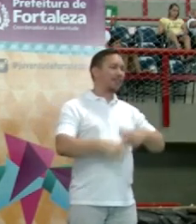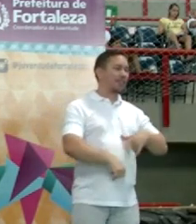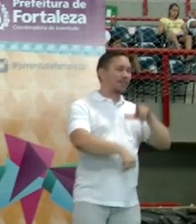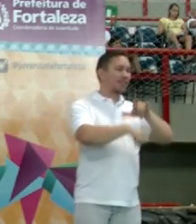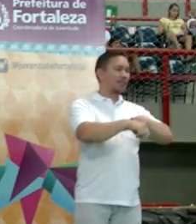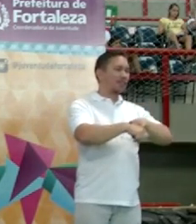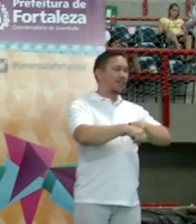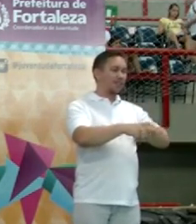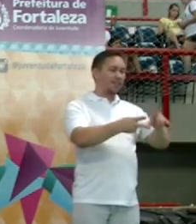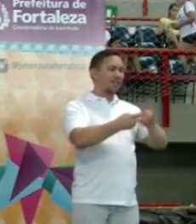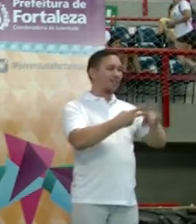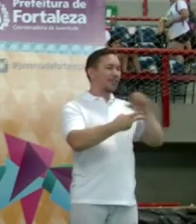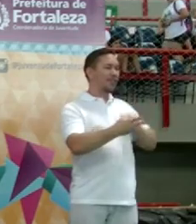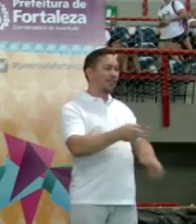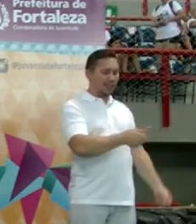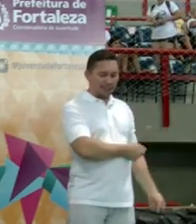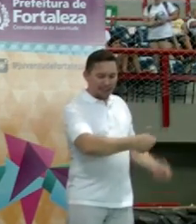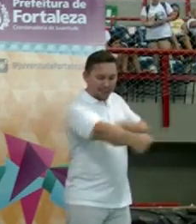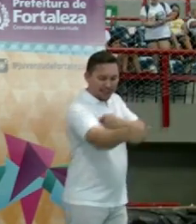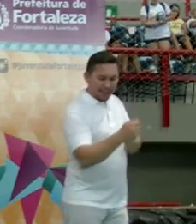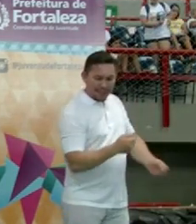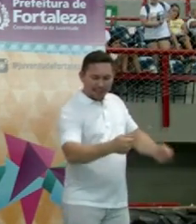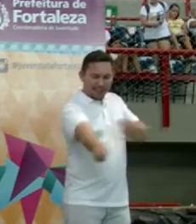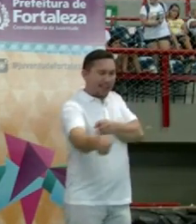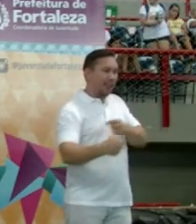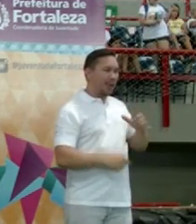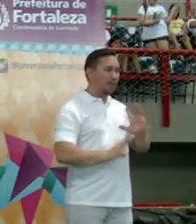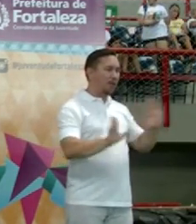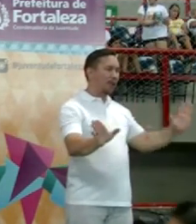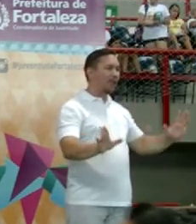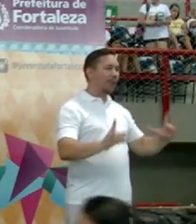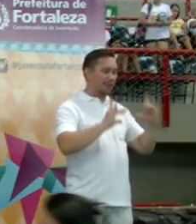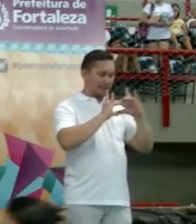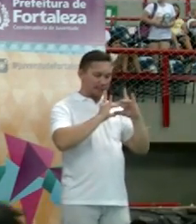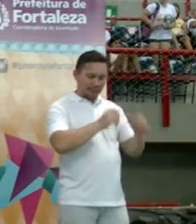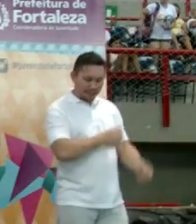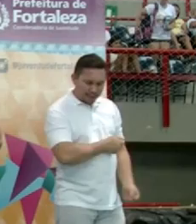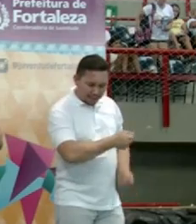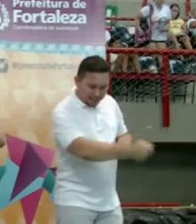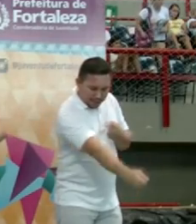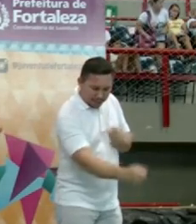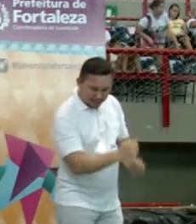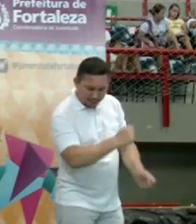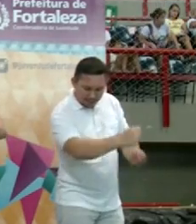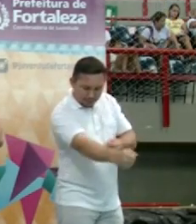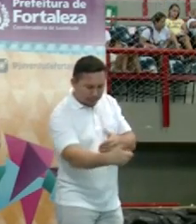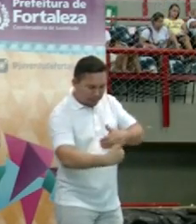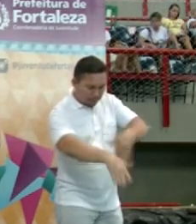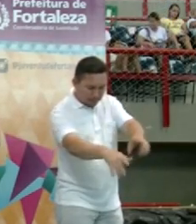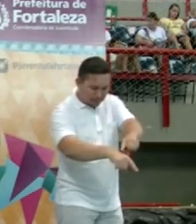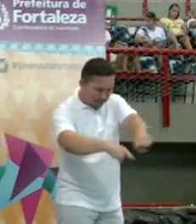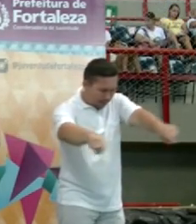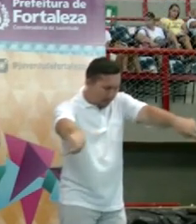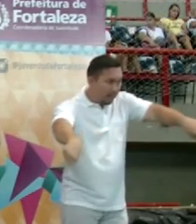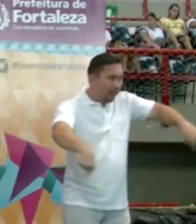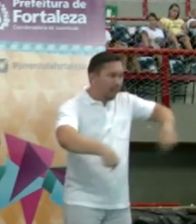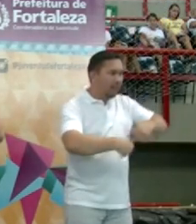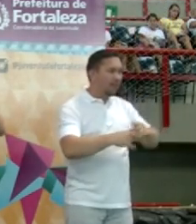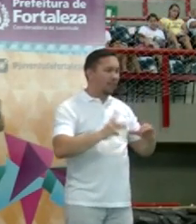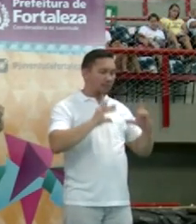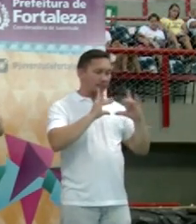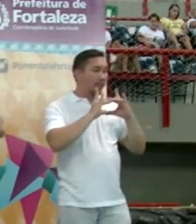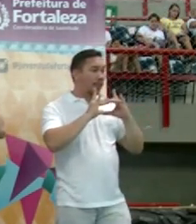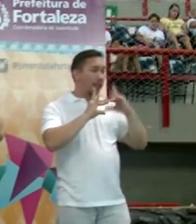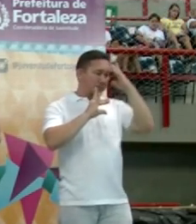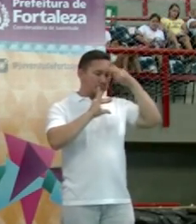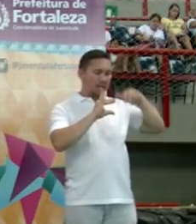as fezes e as urinas da negada. Vai pra lá, tá? A latrina fica ali. Então o cara, tipo assim,